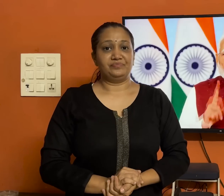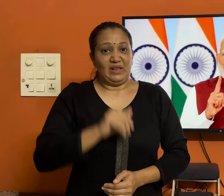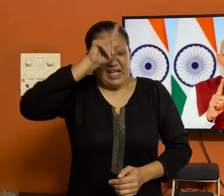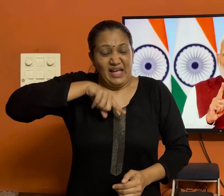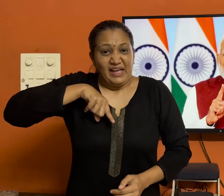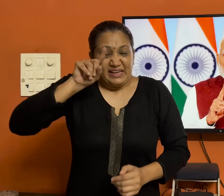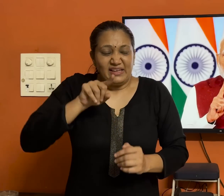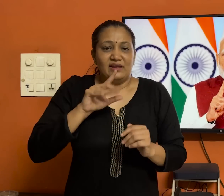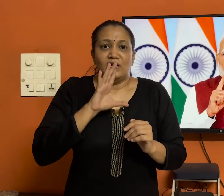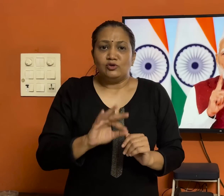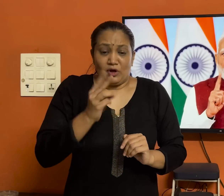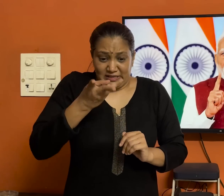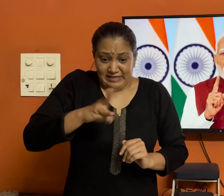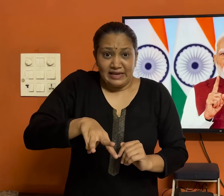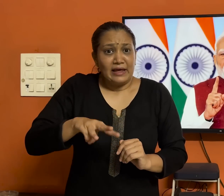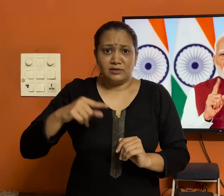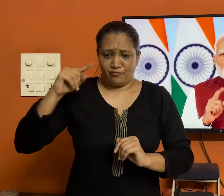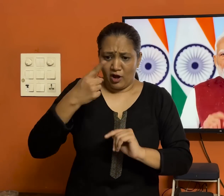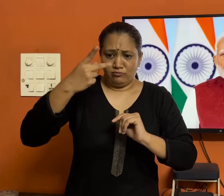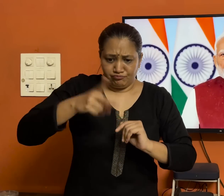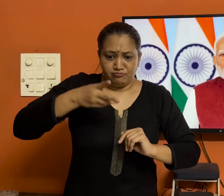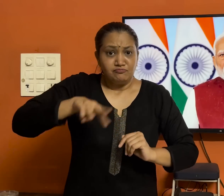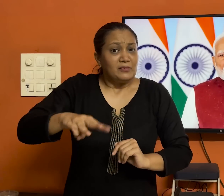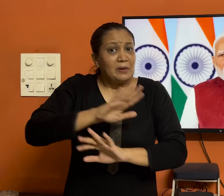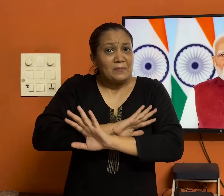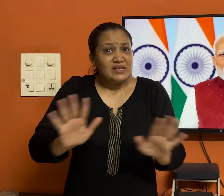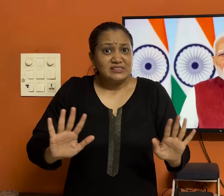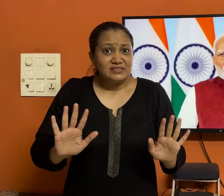भारत ने पहले 3 दिनों में ही